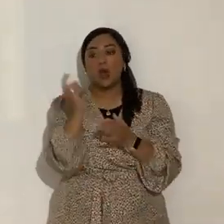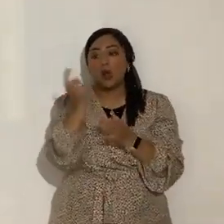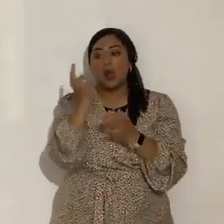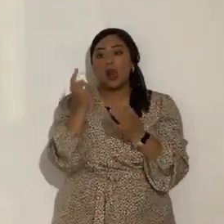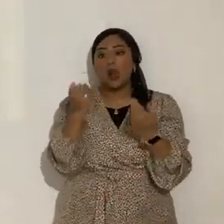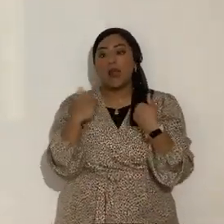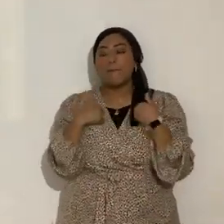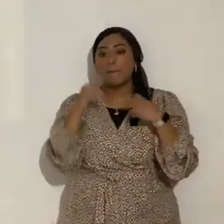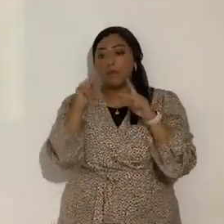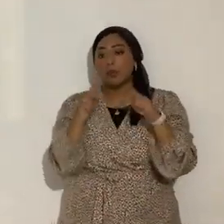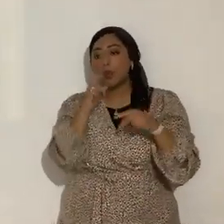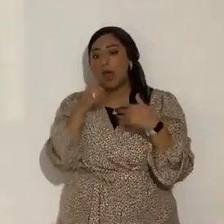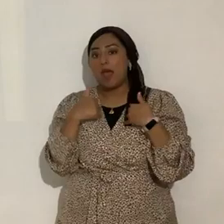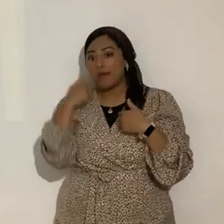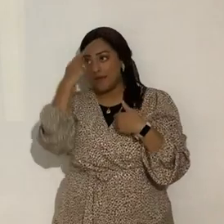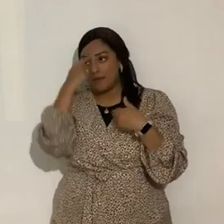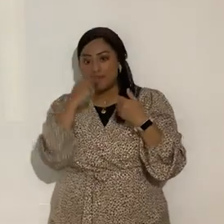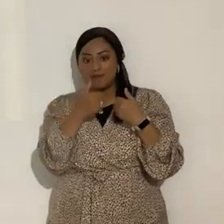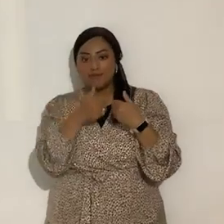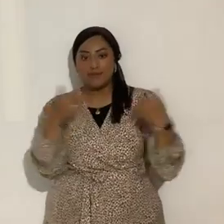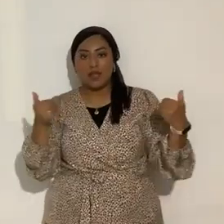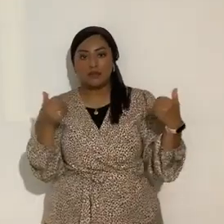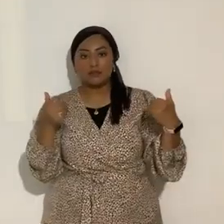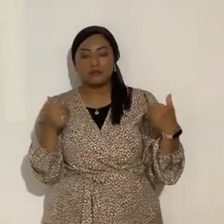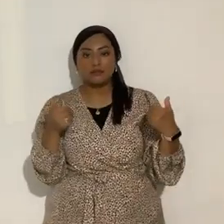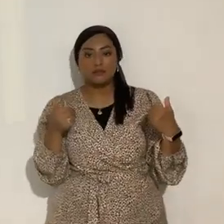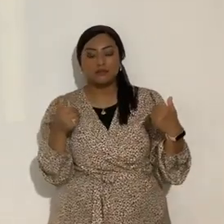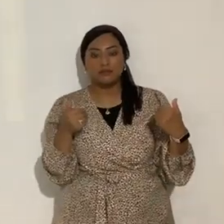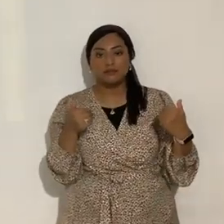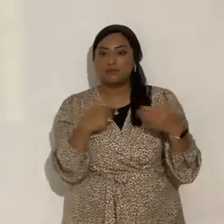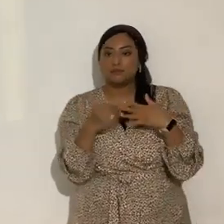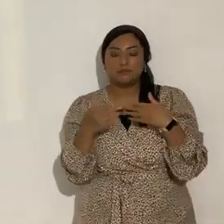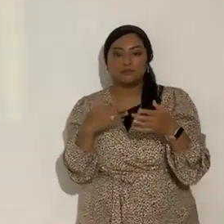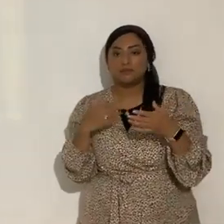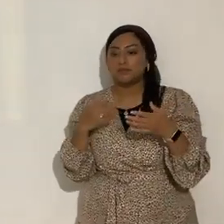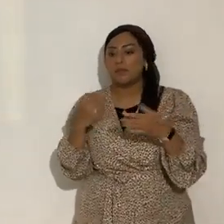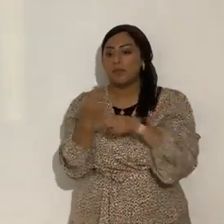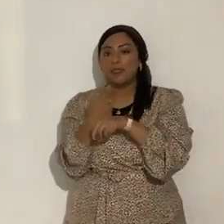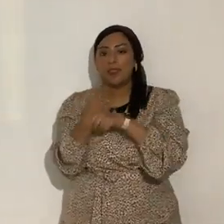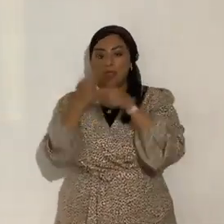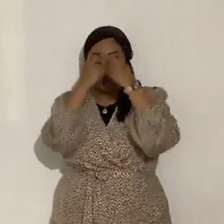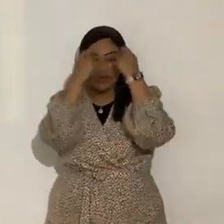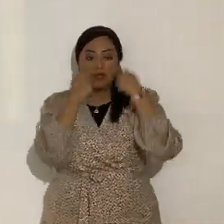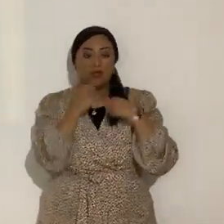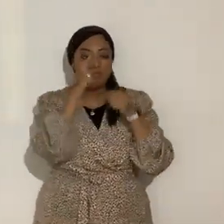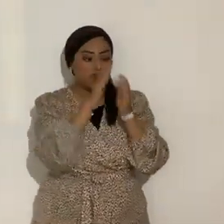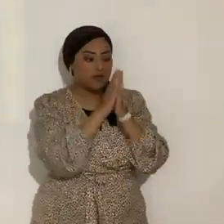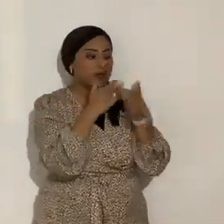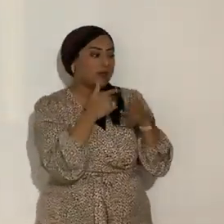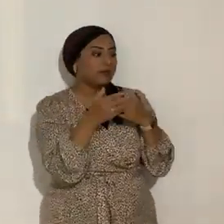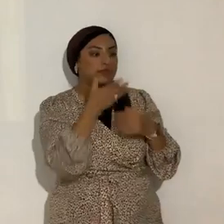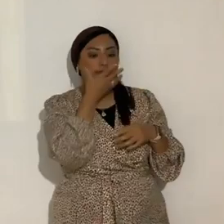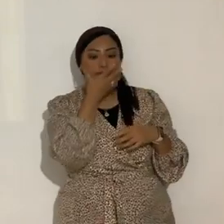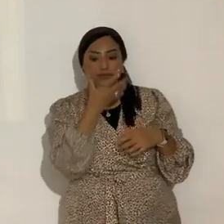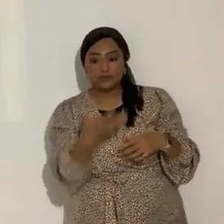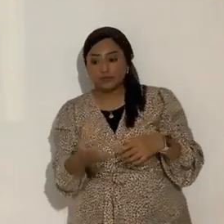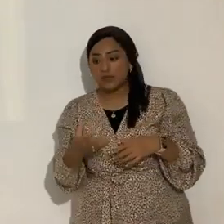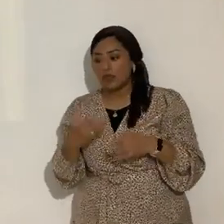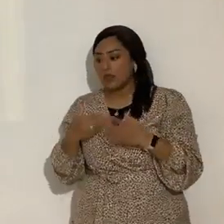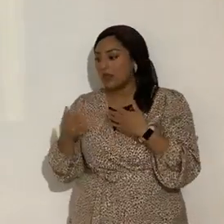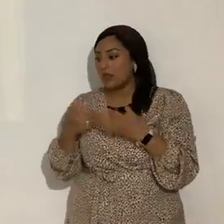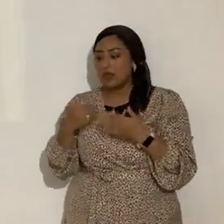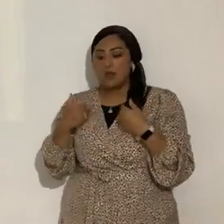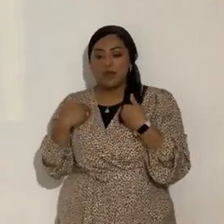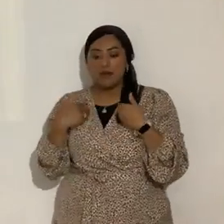tienen las personas que tienen su mente dividida, aunque sean mesiánicos, aunque se pongan talit para orar, aunque se dejen la barba, tengan la